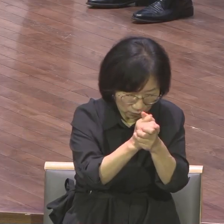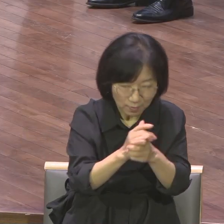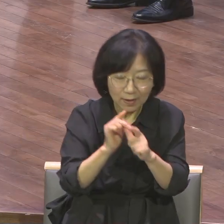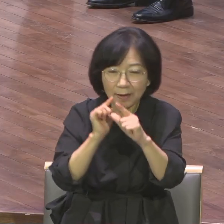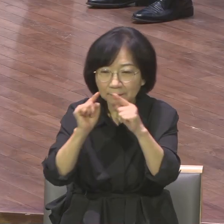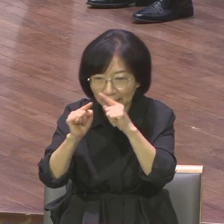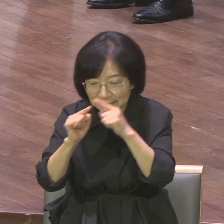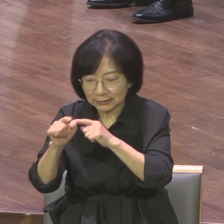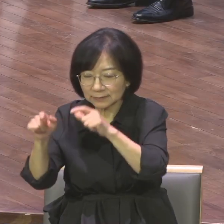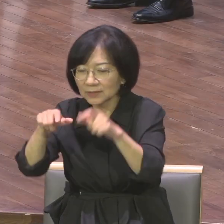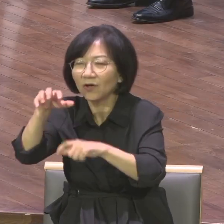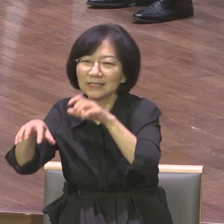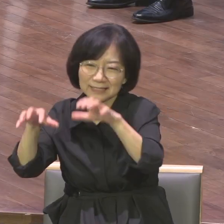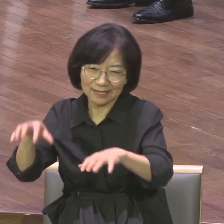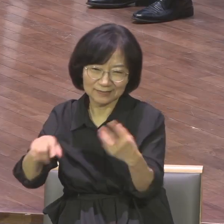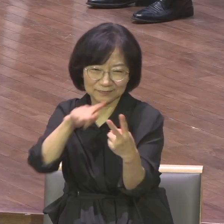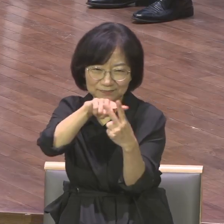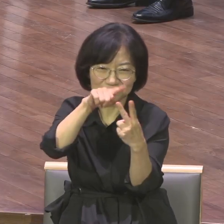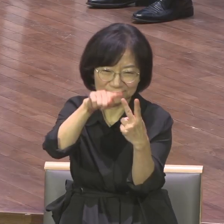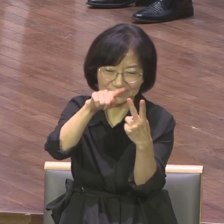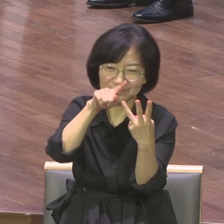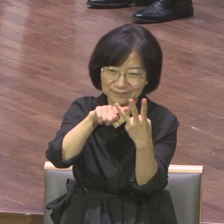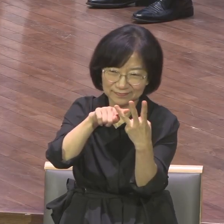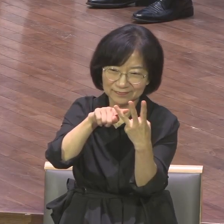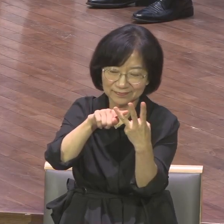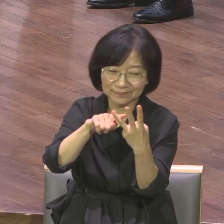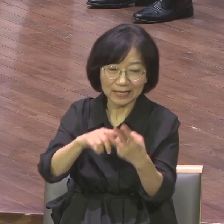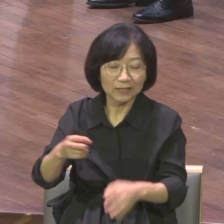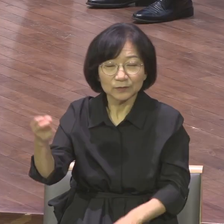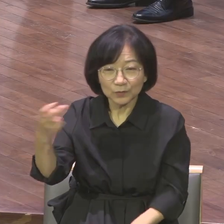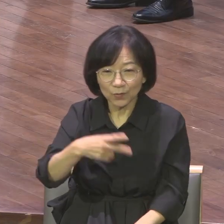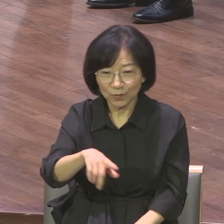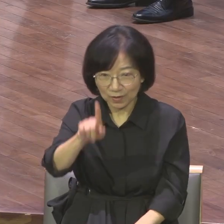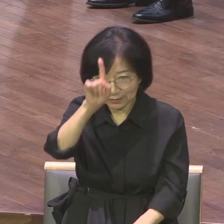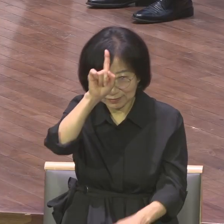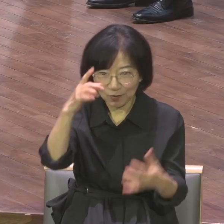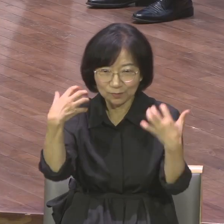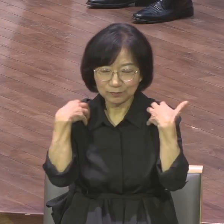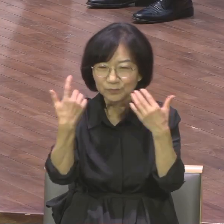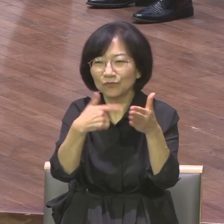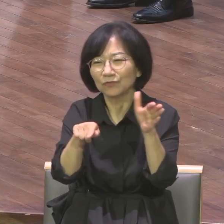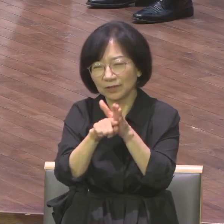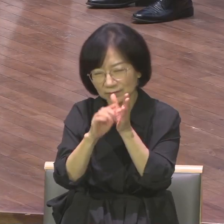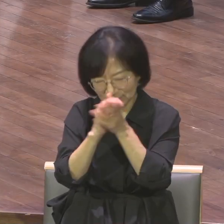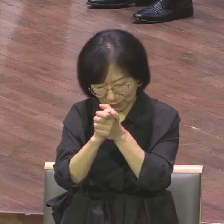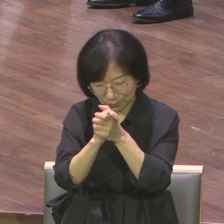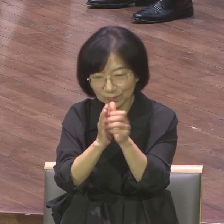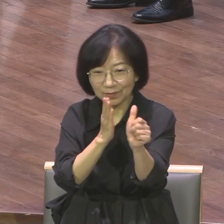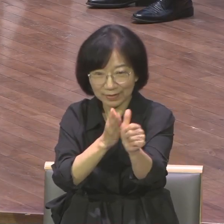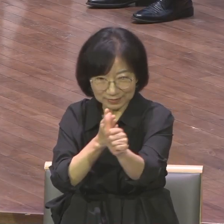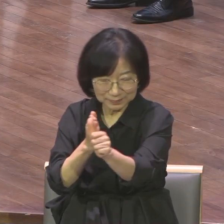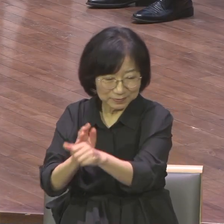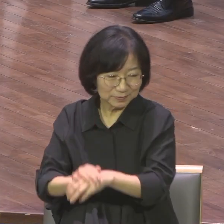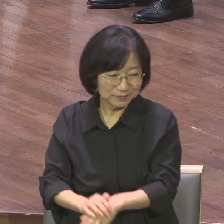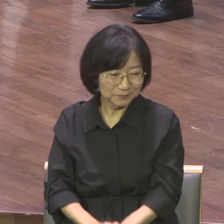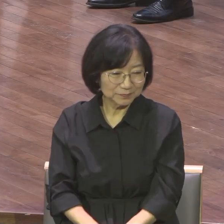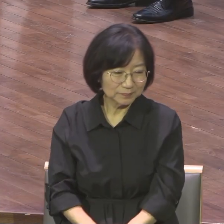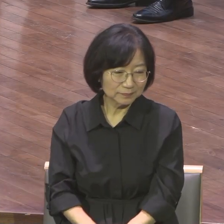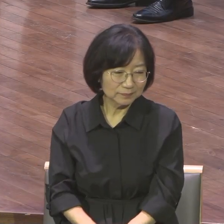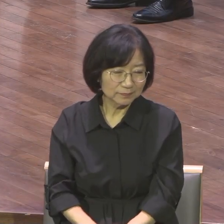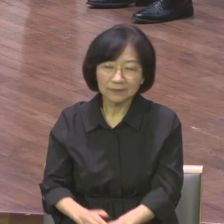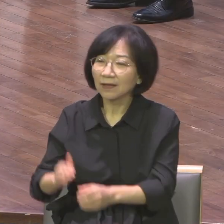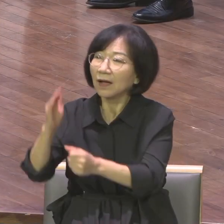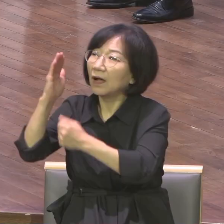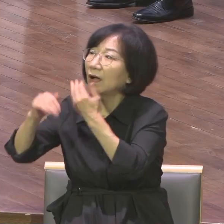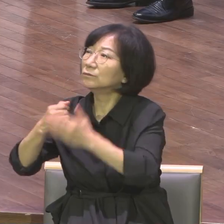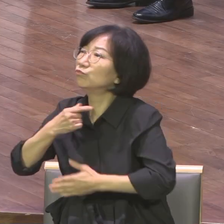이 본심을 깨닫는 길이에요. 국가를 위해서 기도하는데 국가, 우리 하나님의 소원이 뭐요? 세계